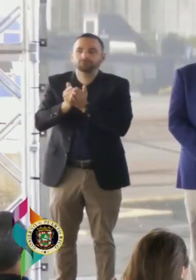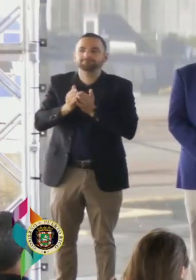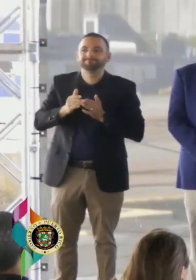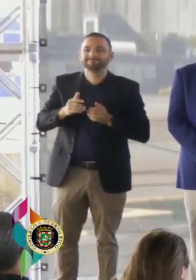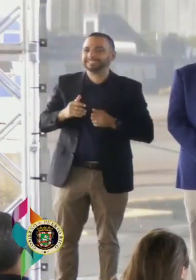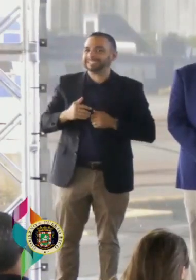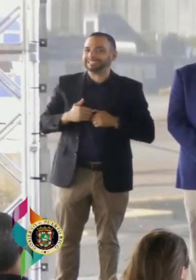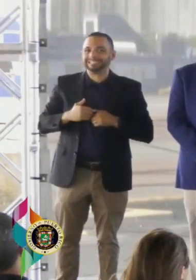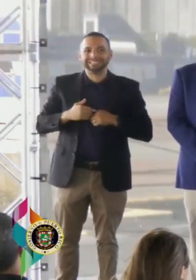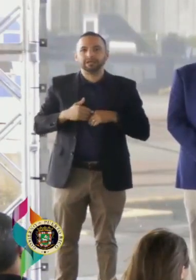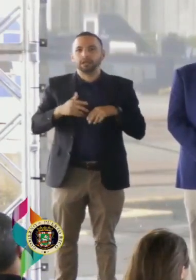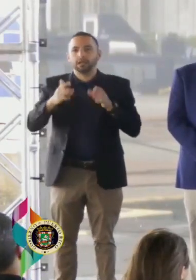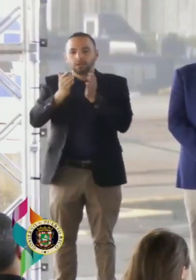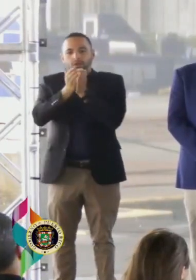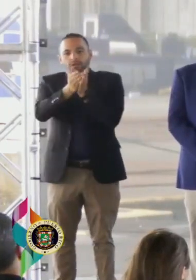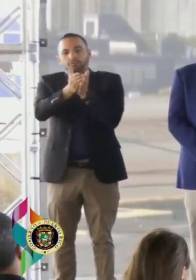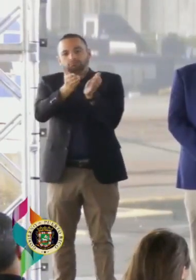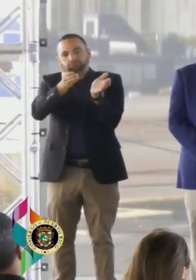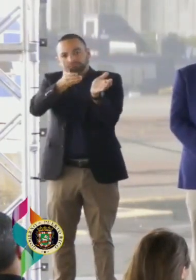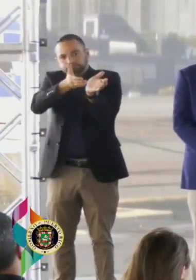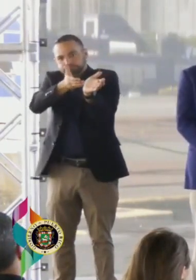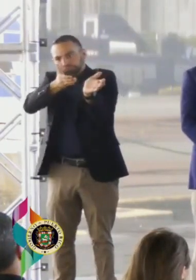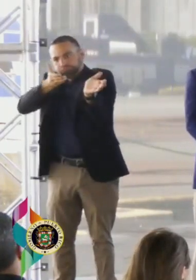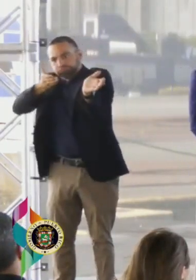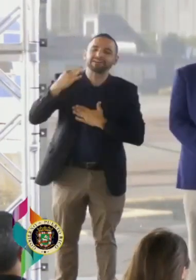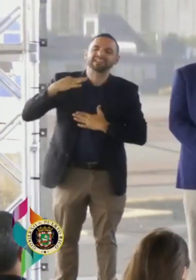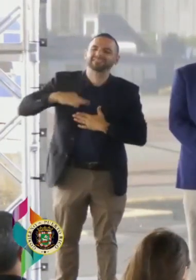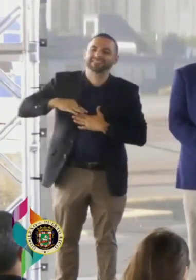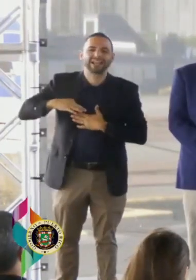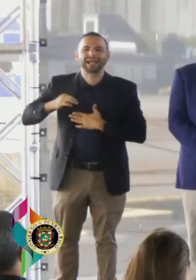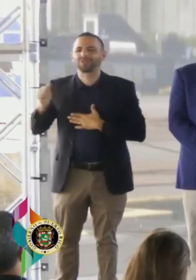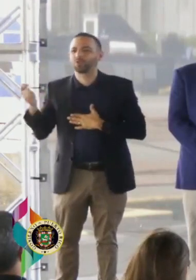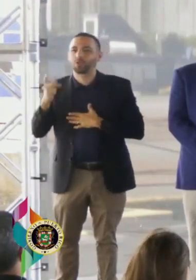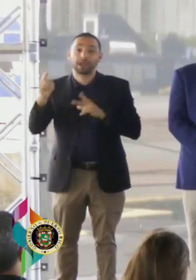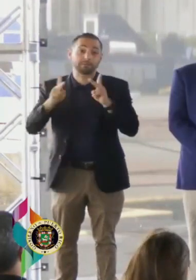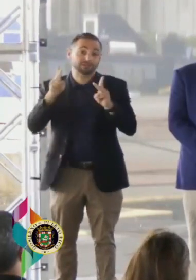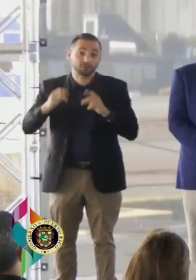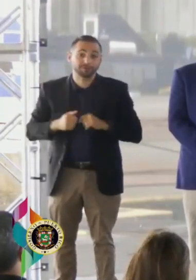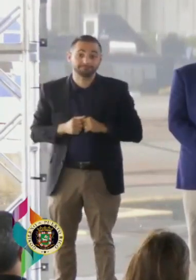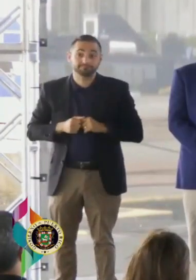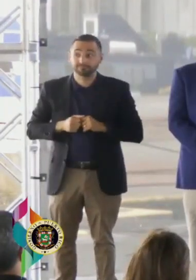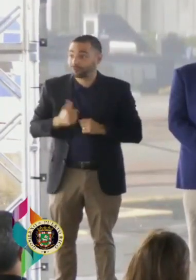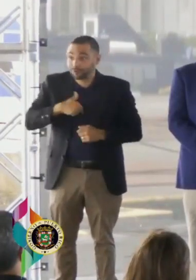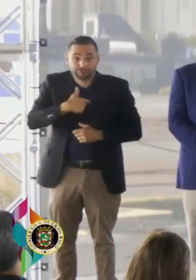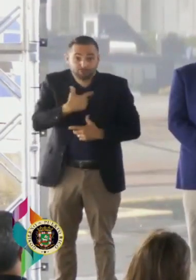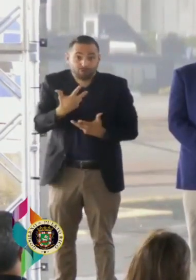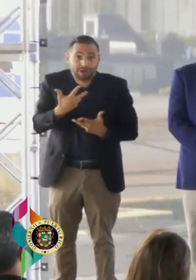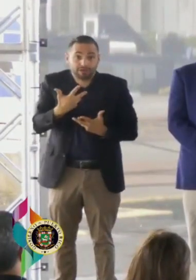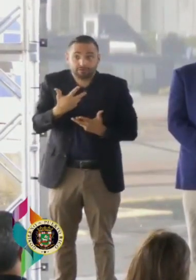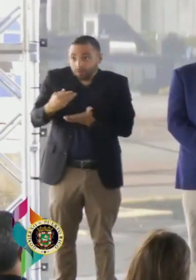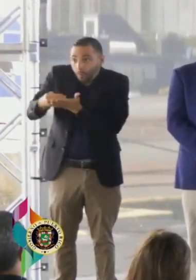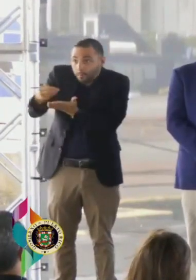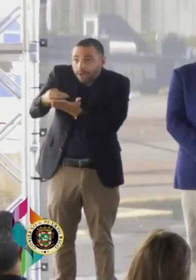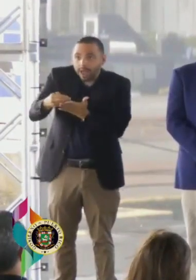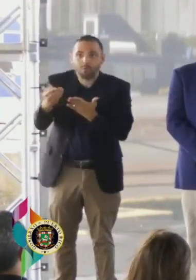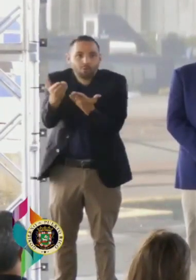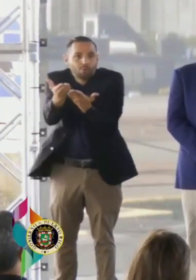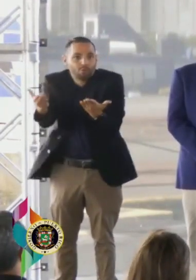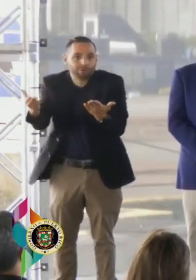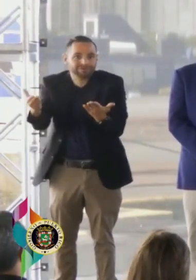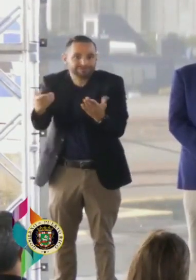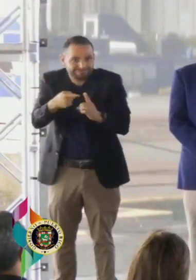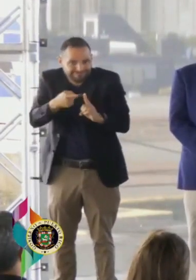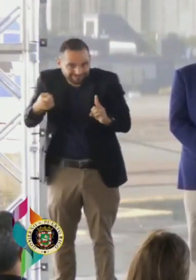embotellamientos que afecten nuestra cadena de suministros de mercancía que llega a través de nuestros puertos